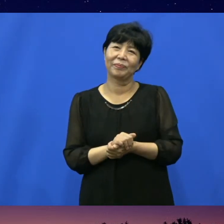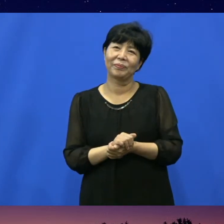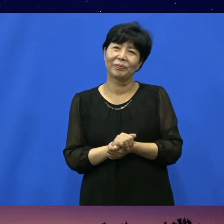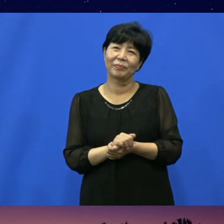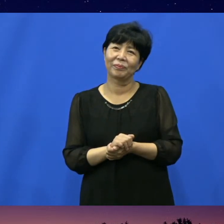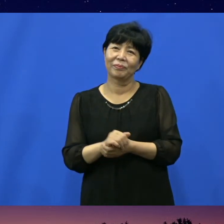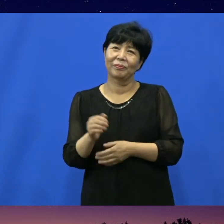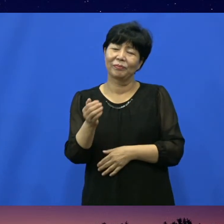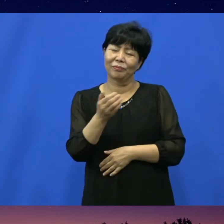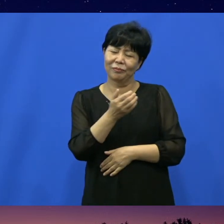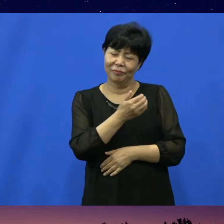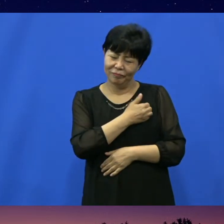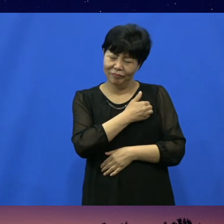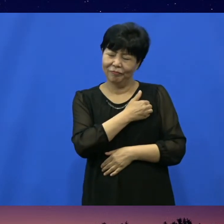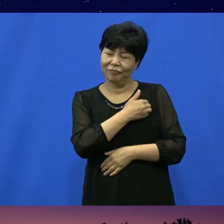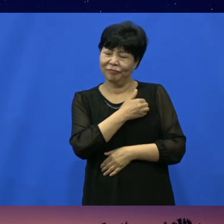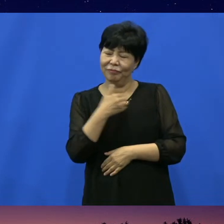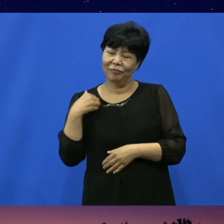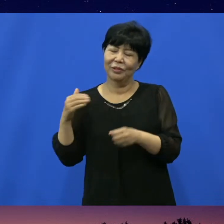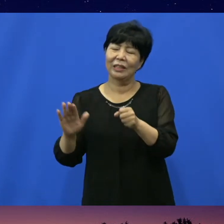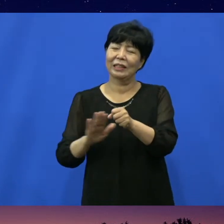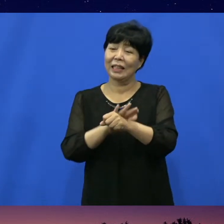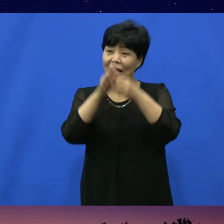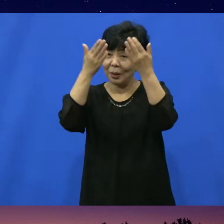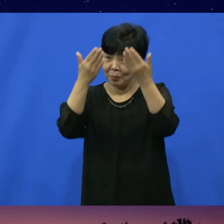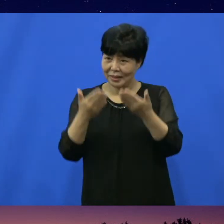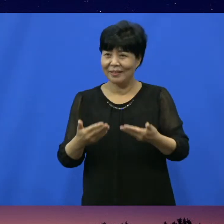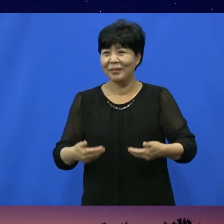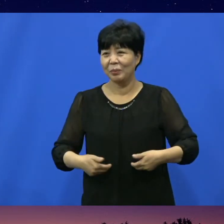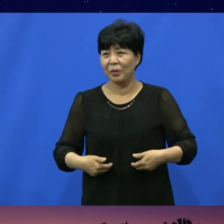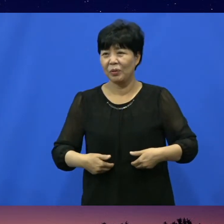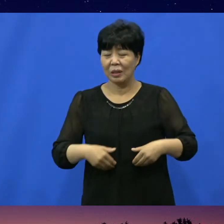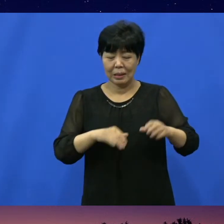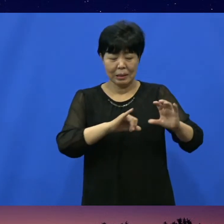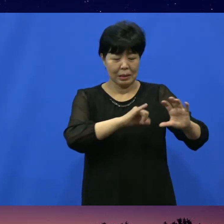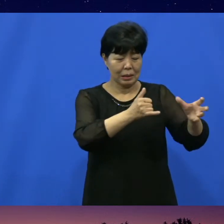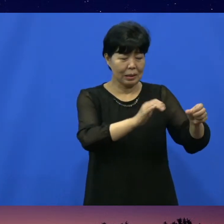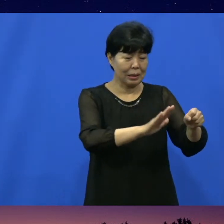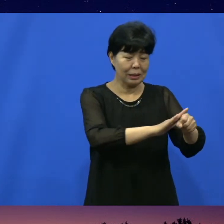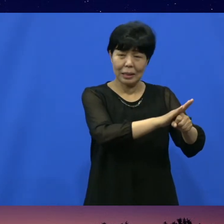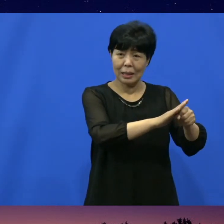충분히 받아야 돼요. 충분히. 그런데 세상에서는 이 충분히가 안 돼요.